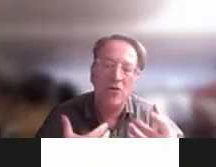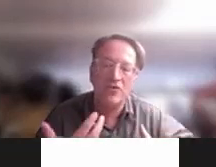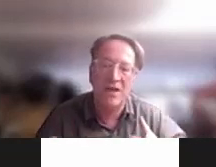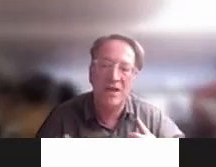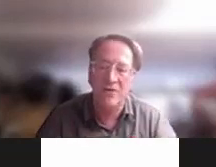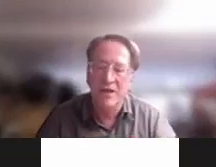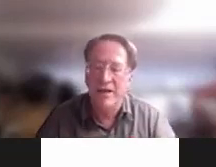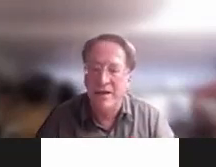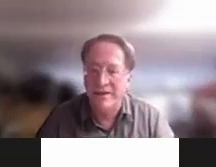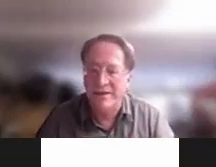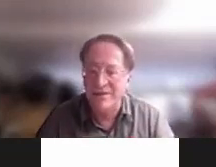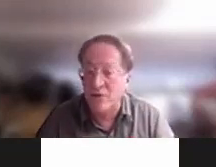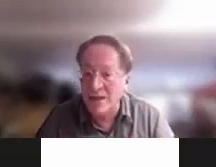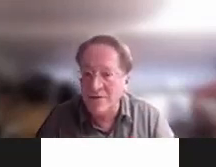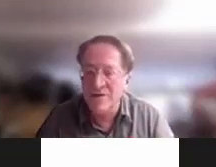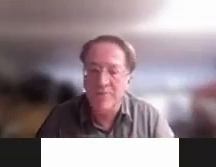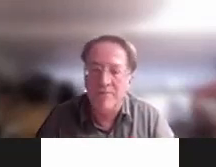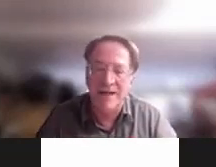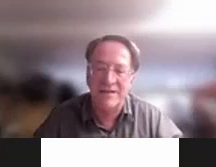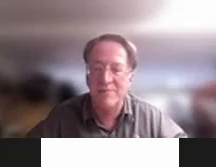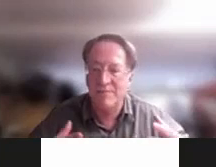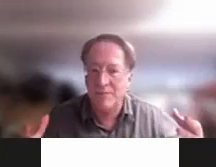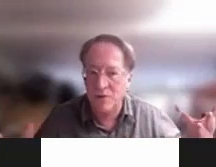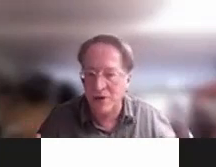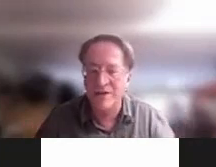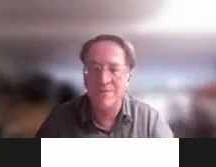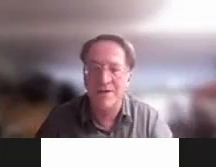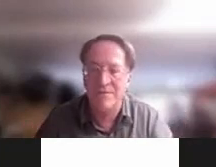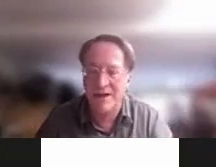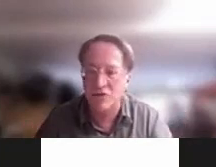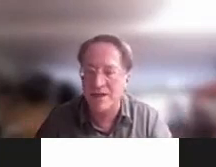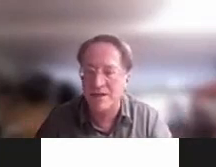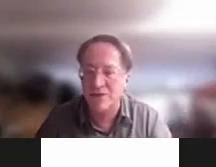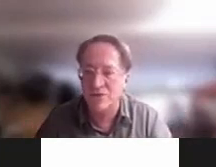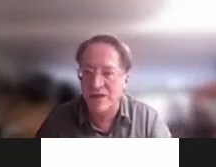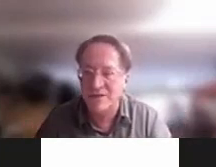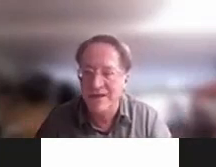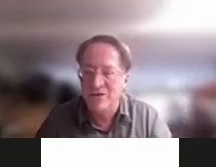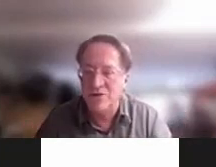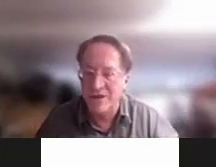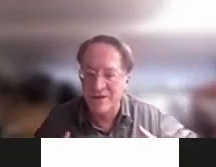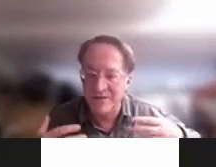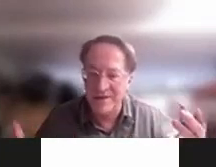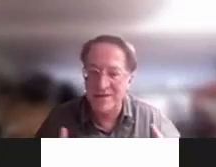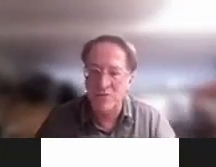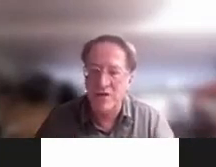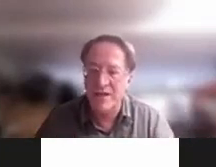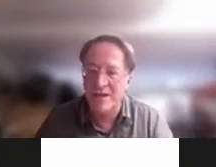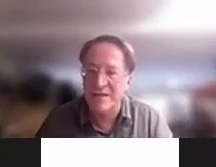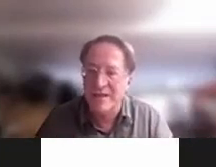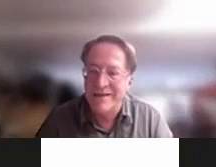poco a poco se ha ido transformando para hacer lo que hoy también queremos compartir con ustedes sobre